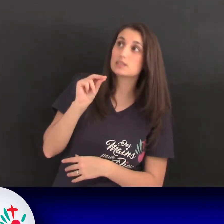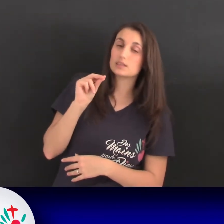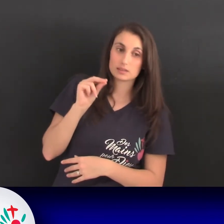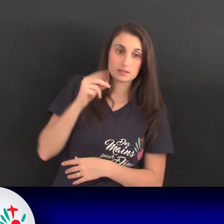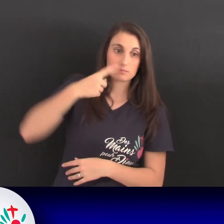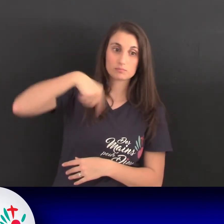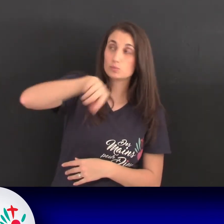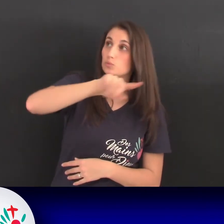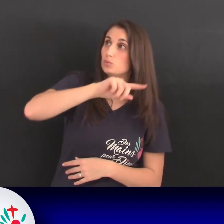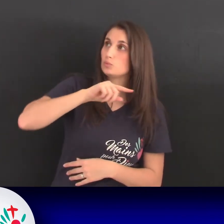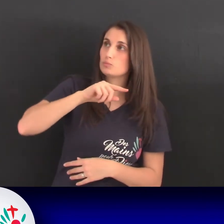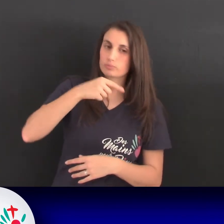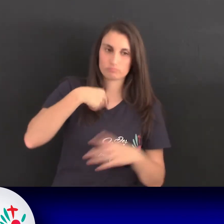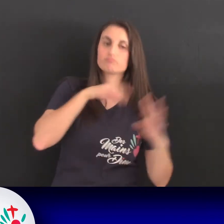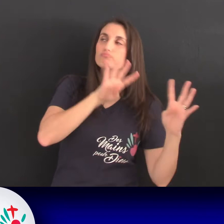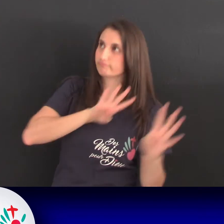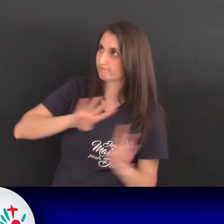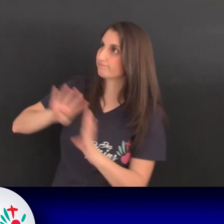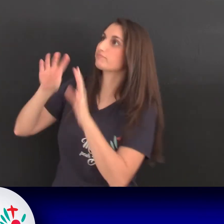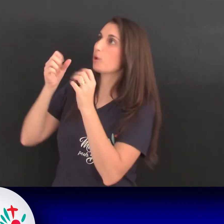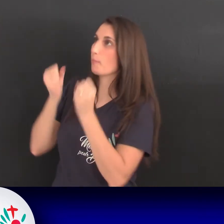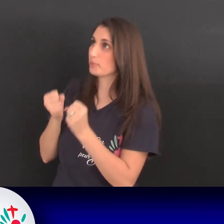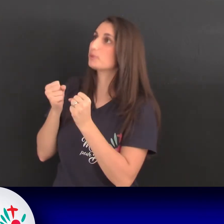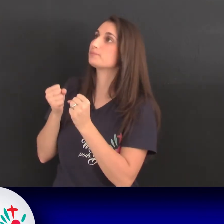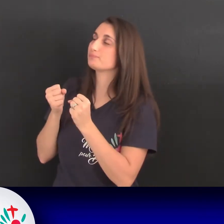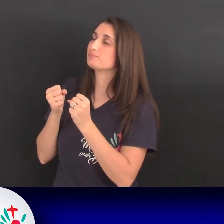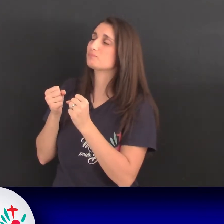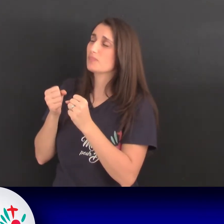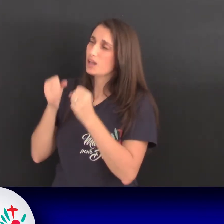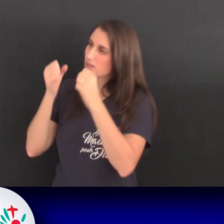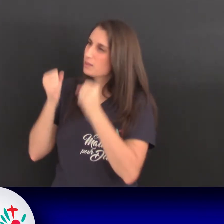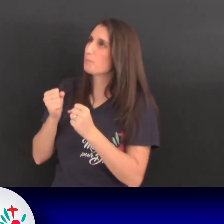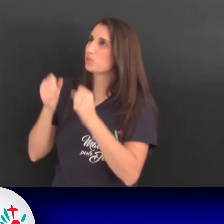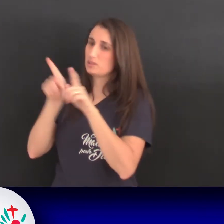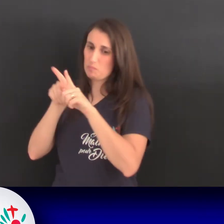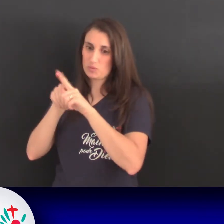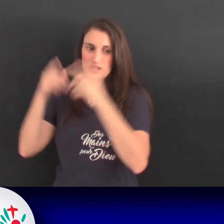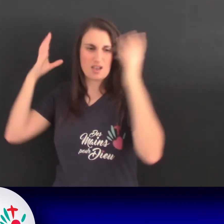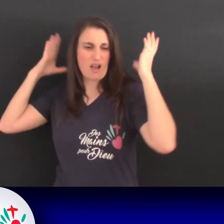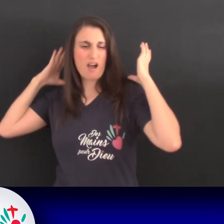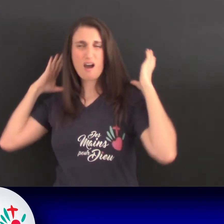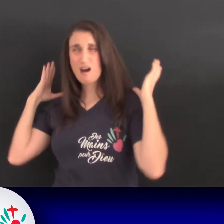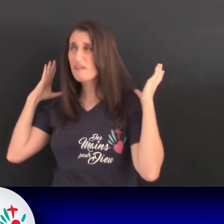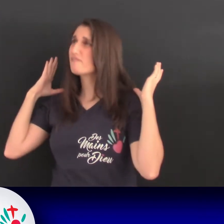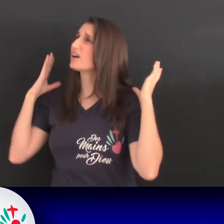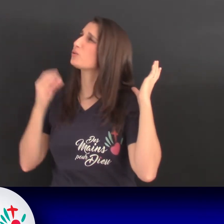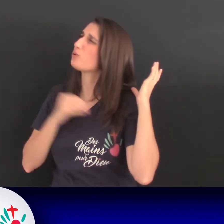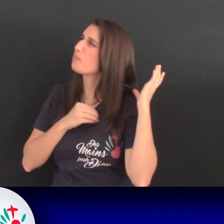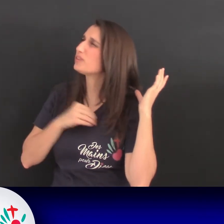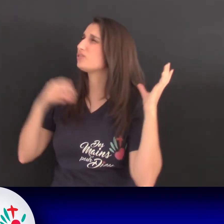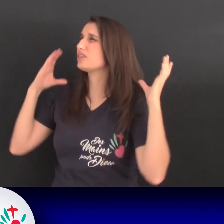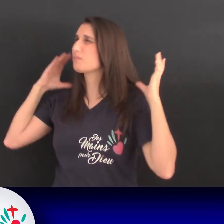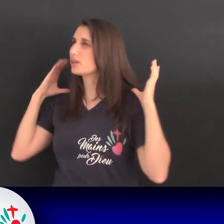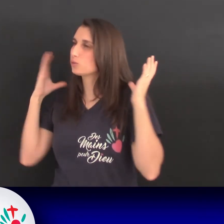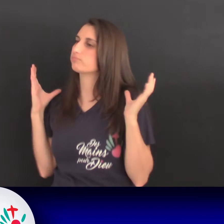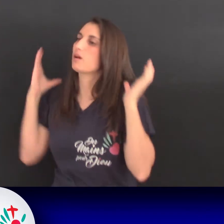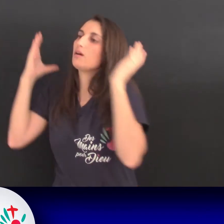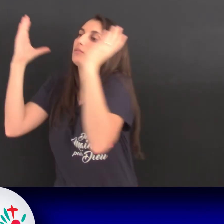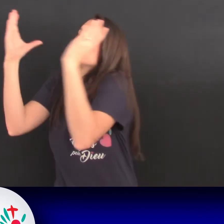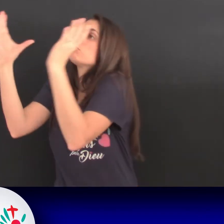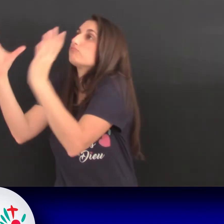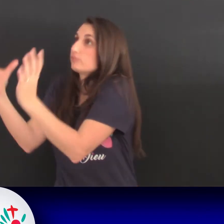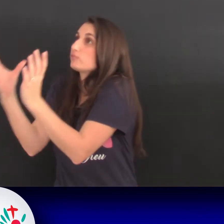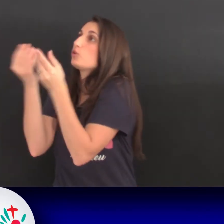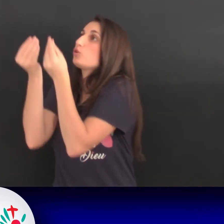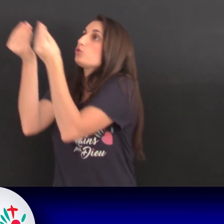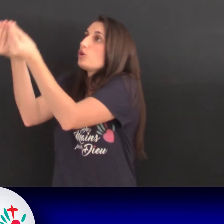Seigneur, nous voulons nous approcher de toi parce que nous savons que nous pouvons décharger nos fardeaux à tes pieds, Seigneur, et prendre ce joug